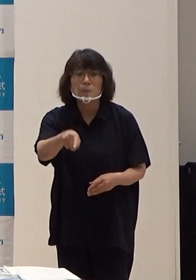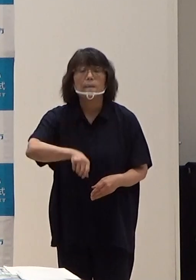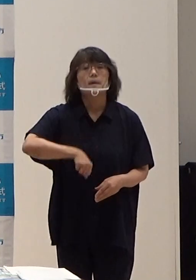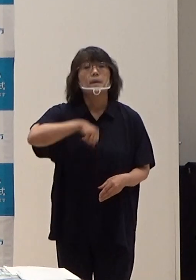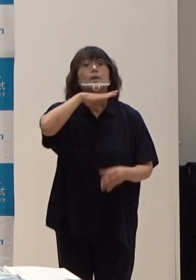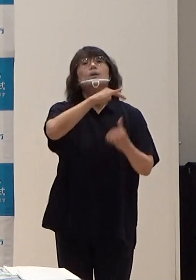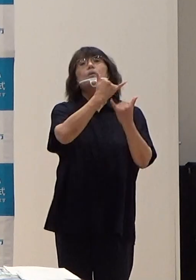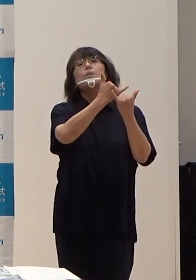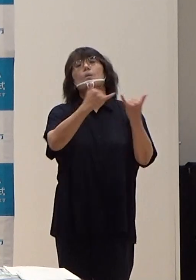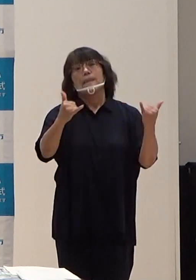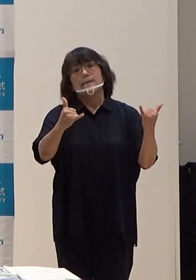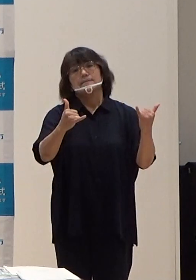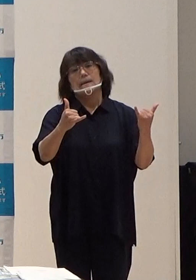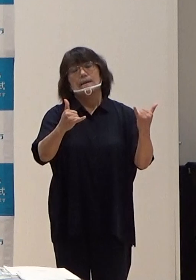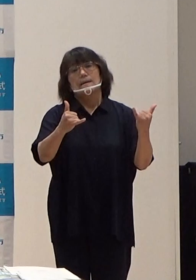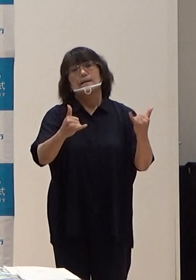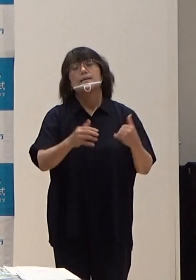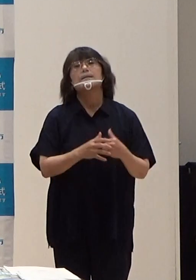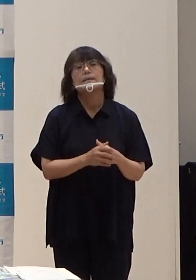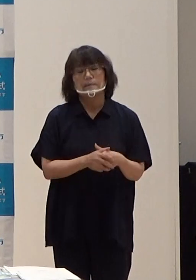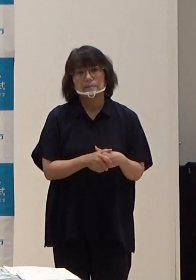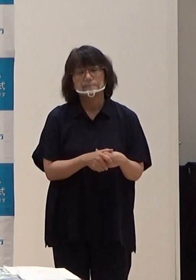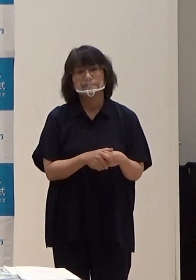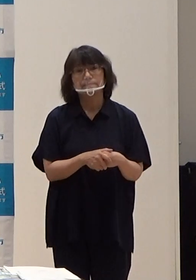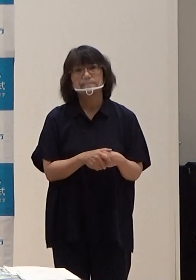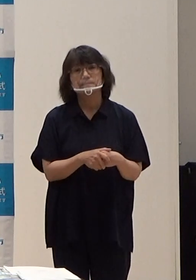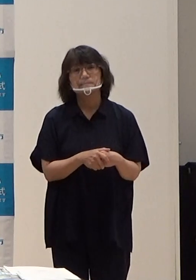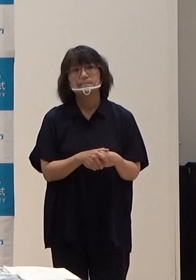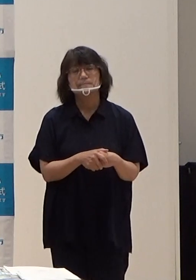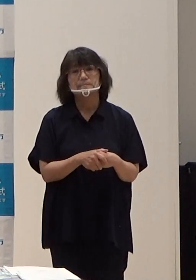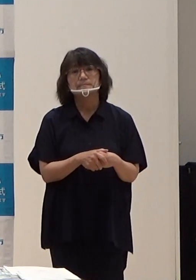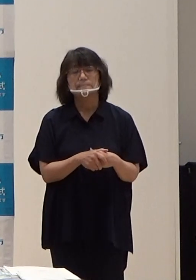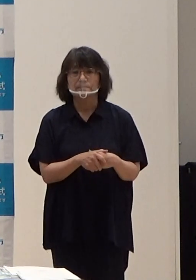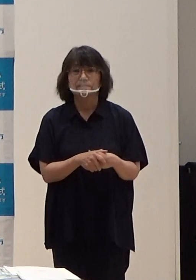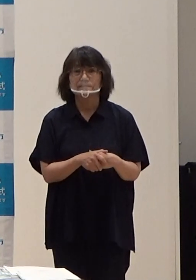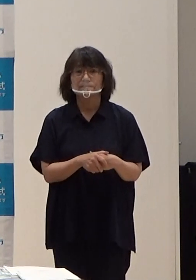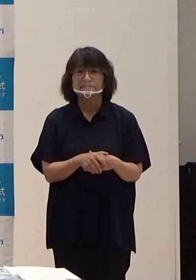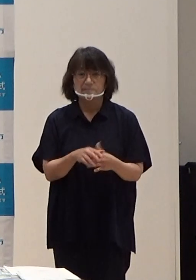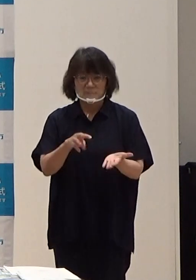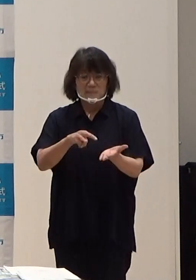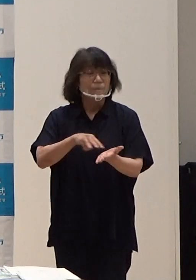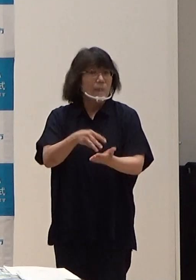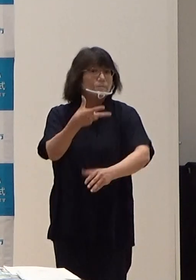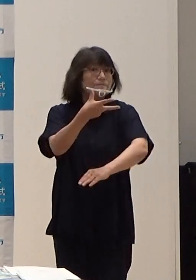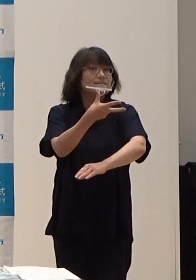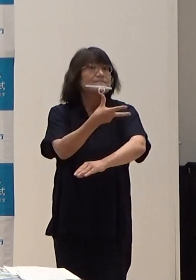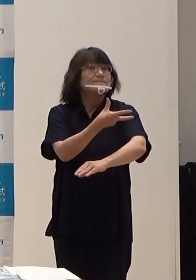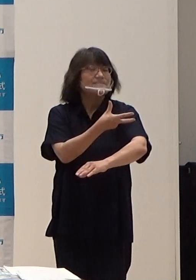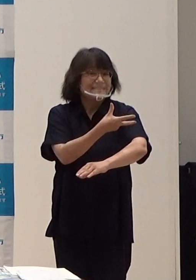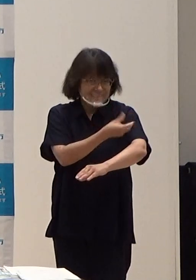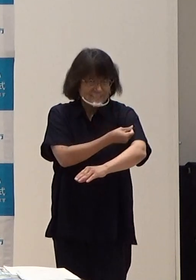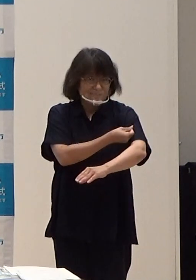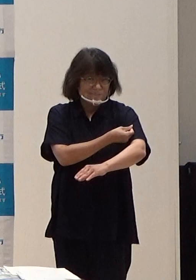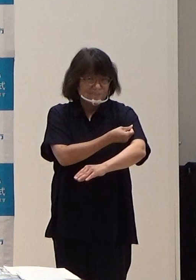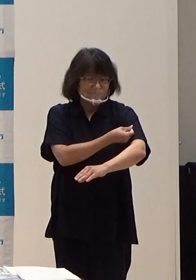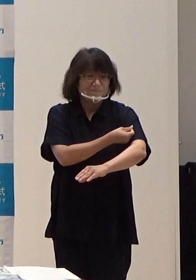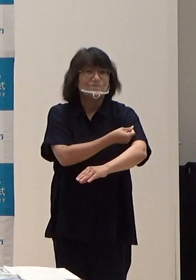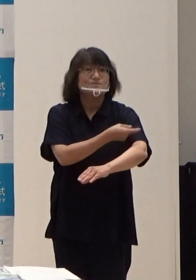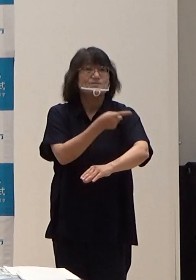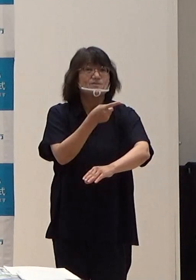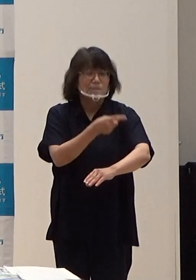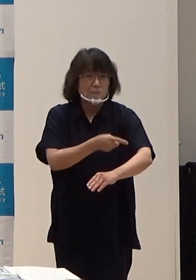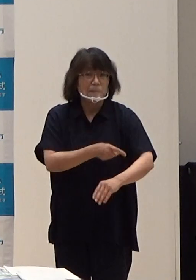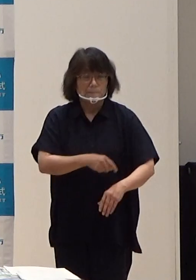者ほどですね、陽性者の割合、ワクチン接種高齢者ほどですね、罹患率が低